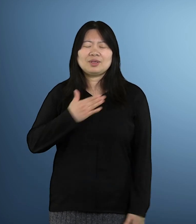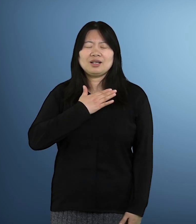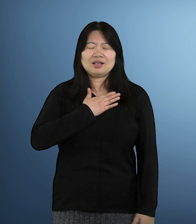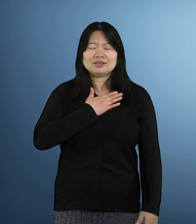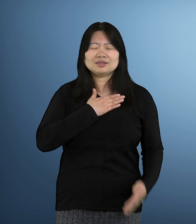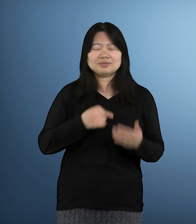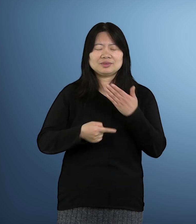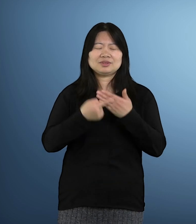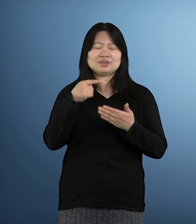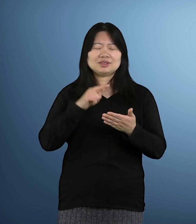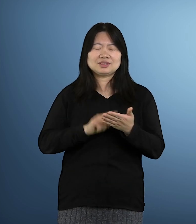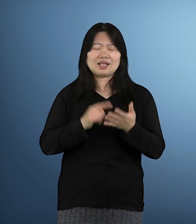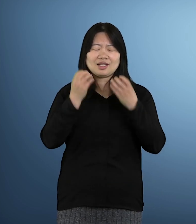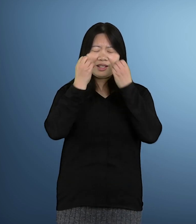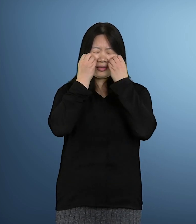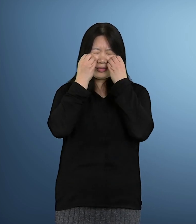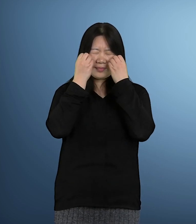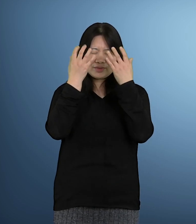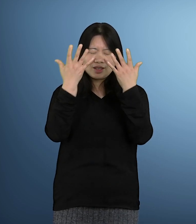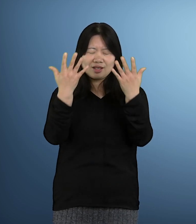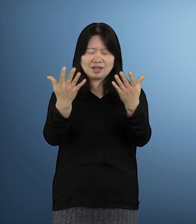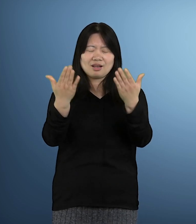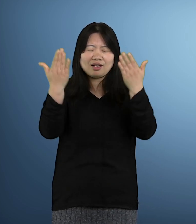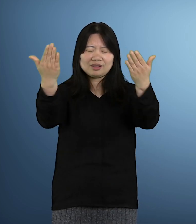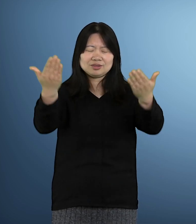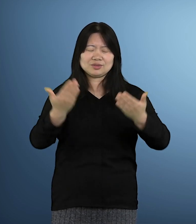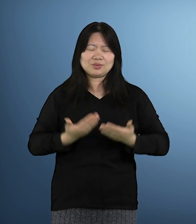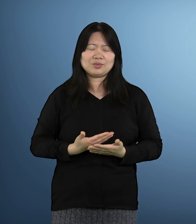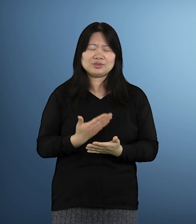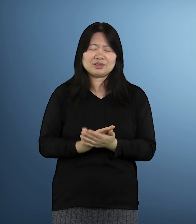내 마음을 새롭게